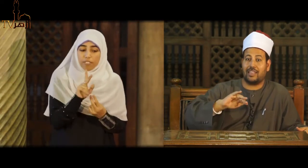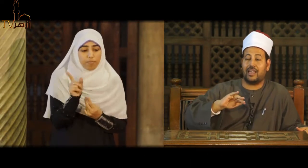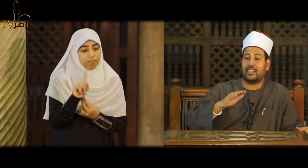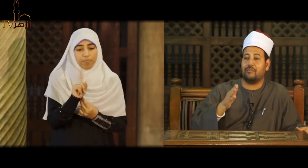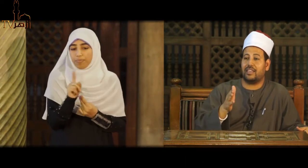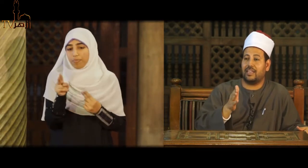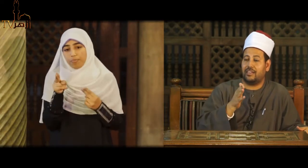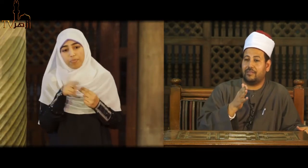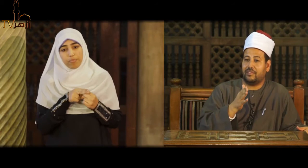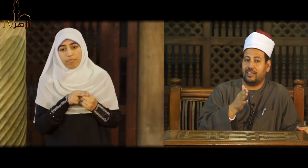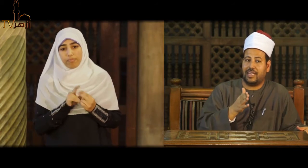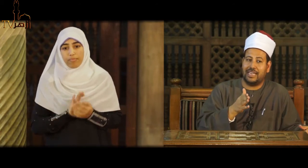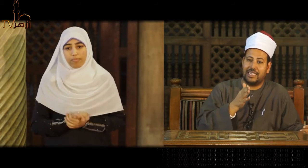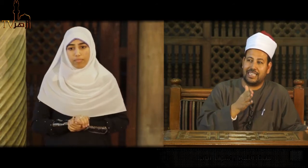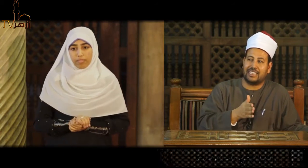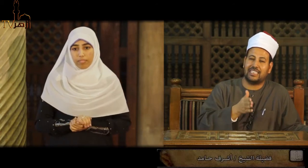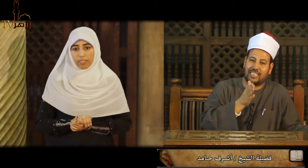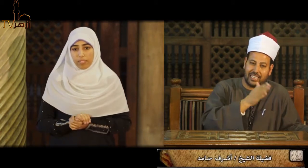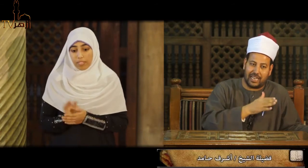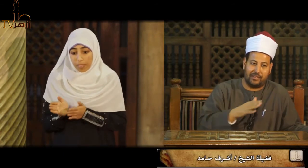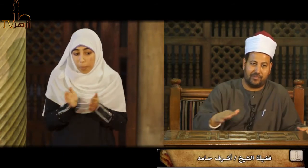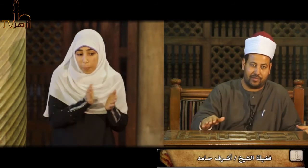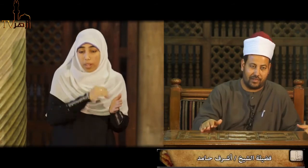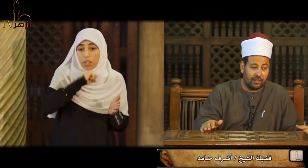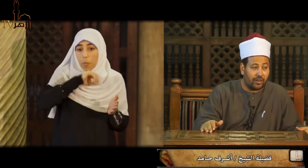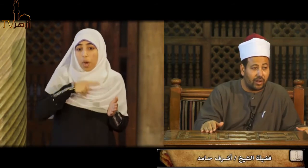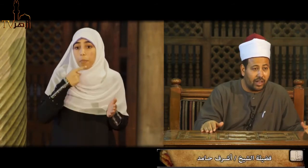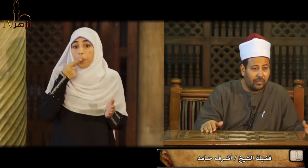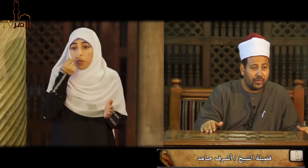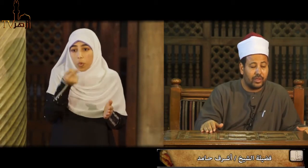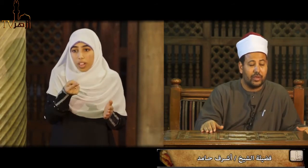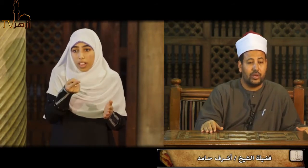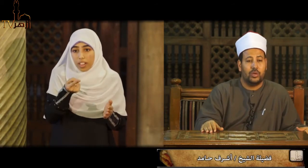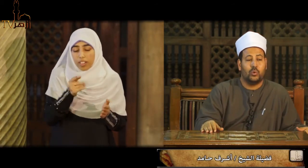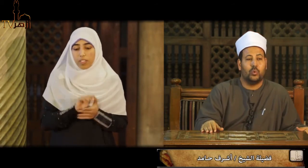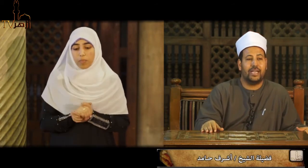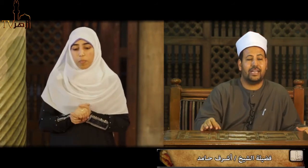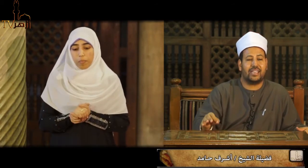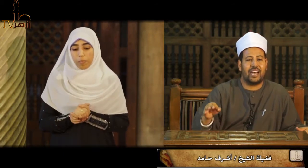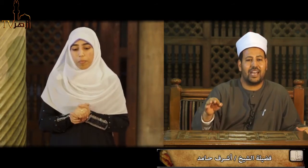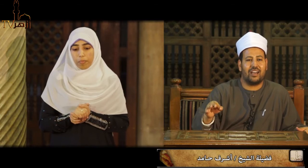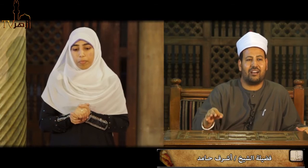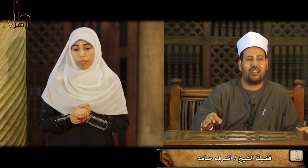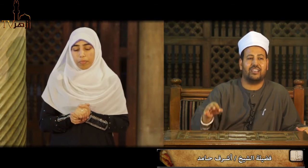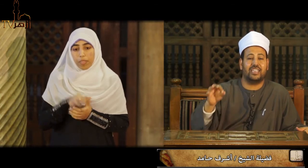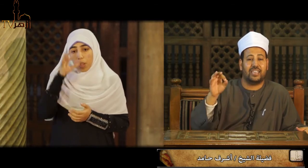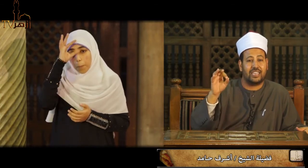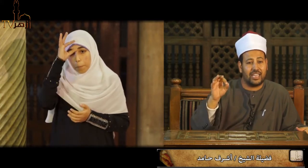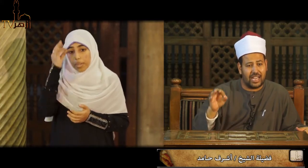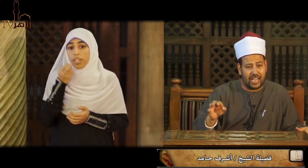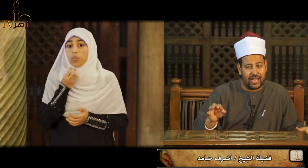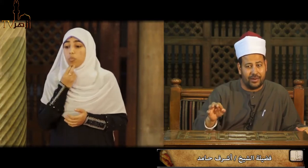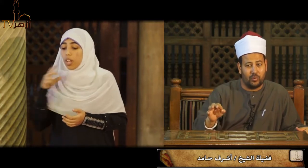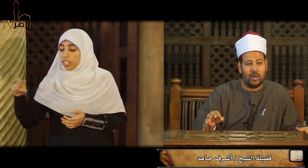ثم بعد ذلك بين النية السيئة فقال: وإن كان خرج